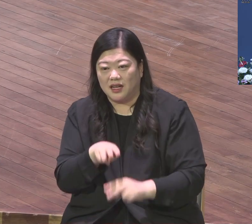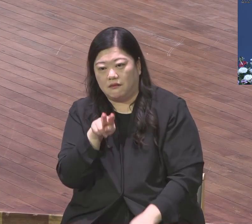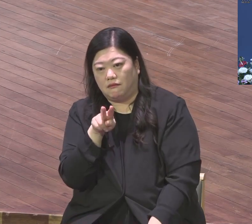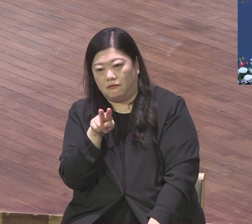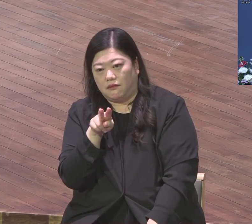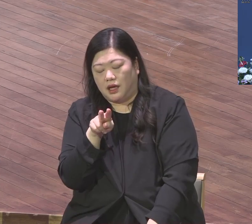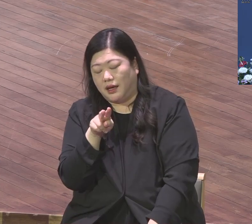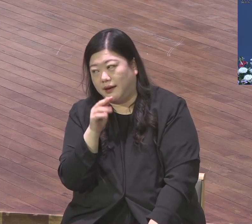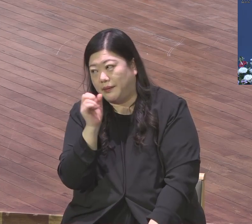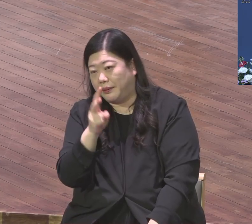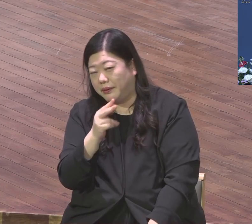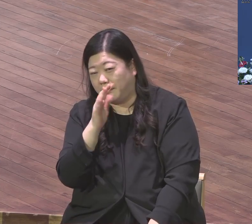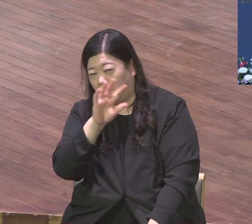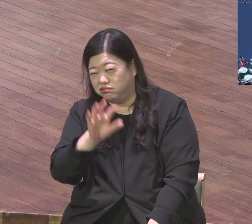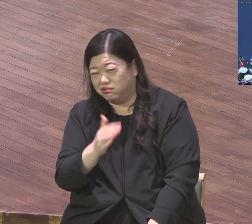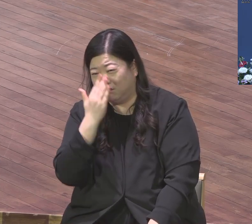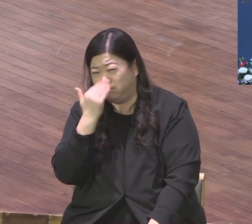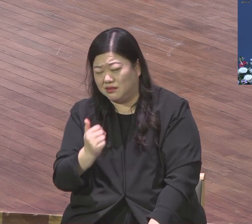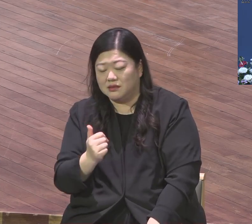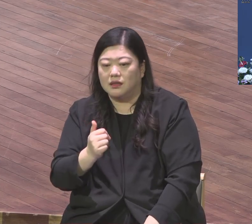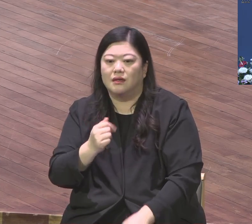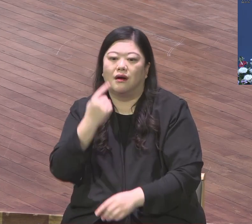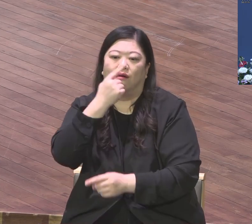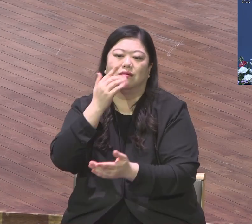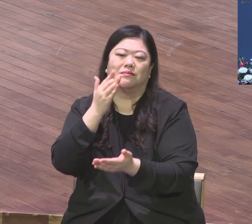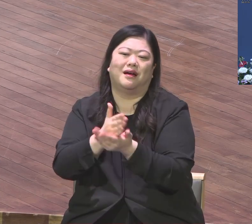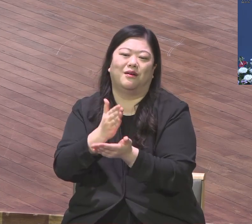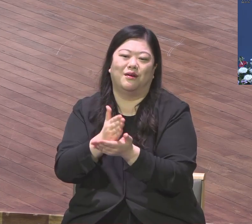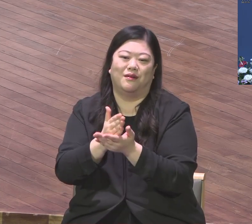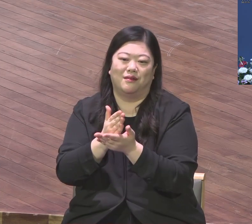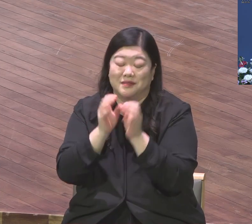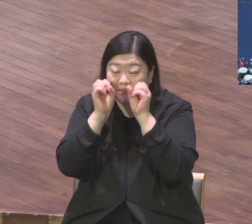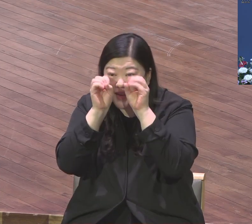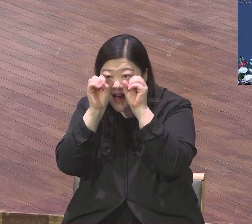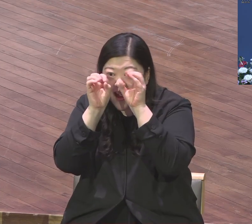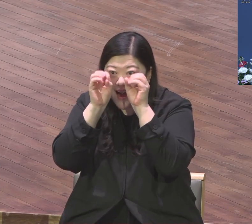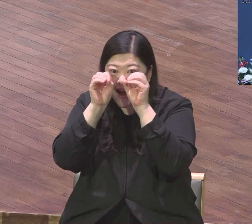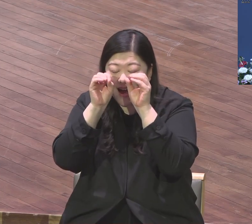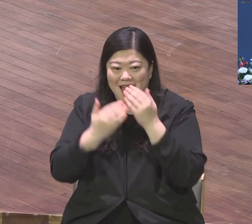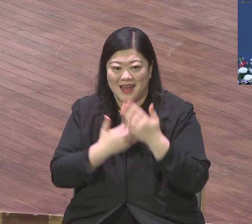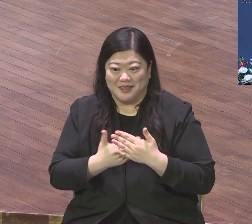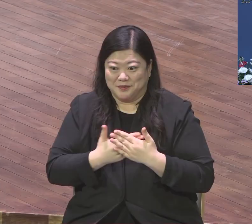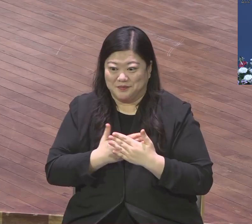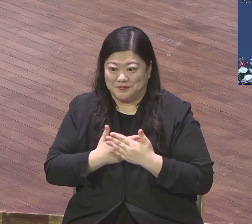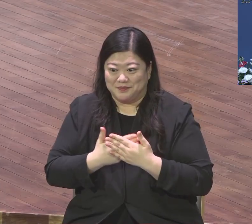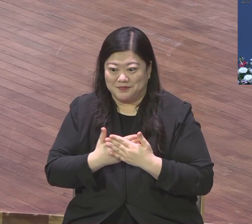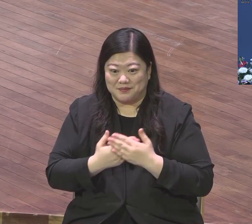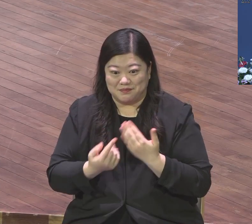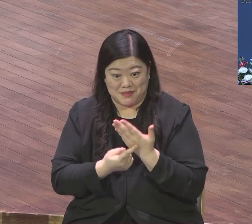2026년 예언교회 모든 가족들 이런 영적 자세를 놓치지 마시기를 바랍니다.